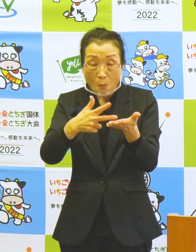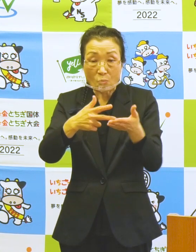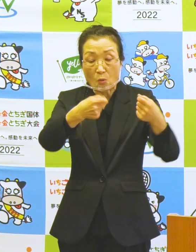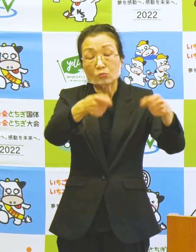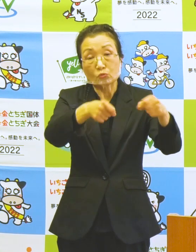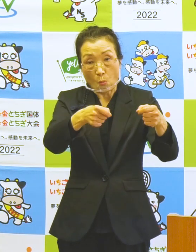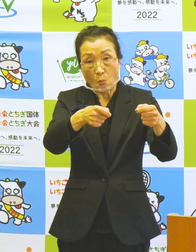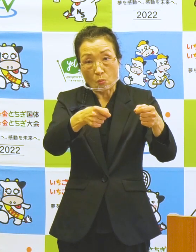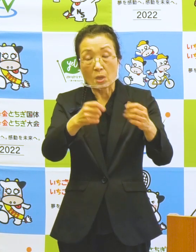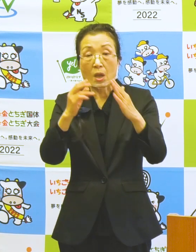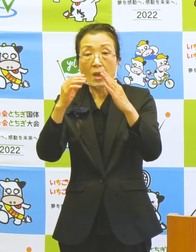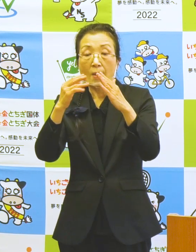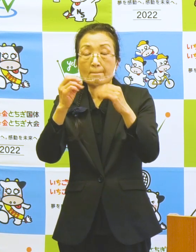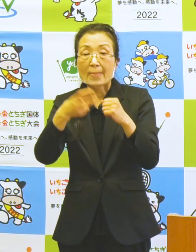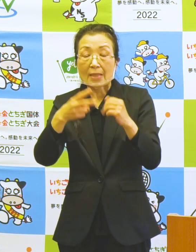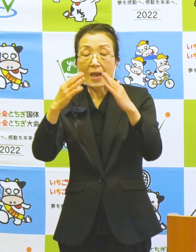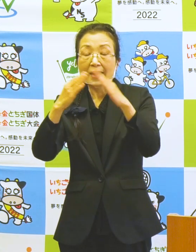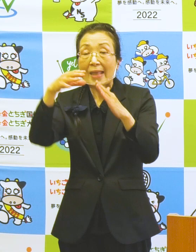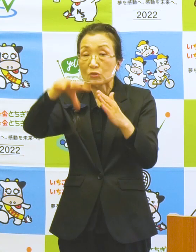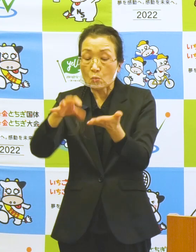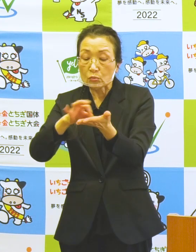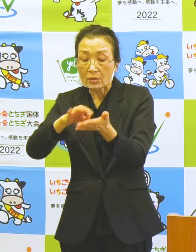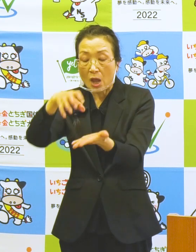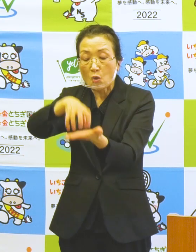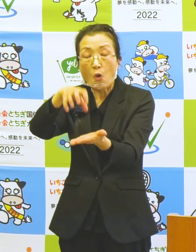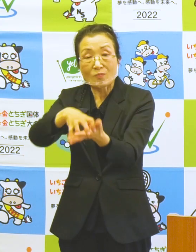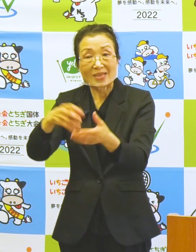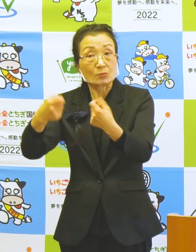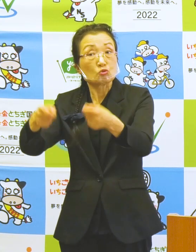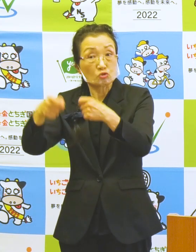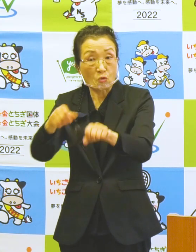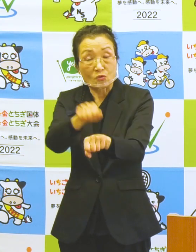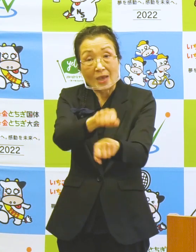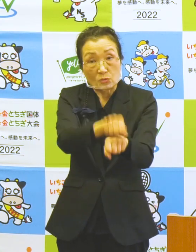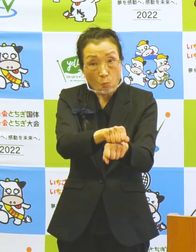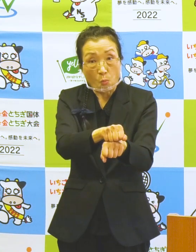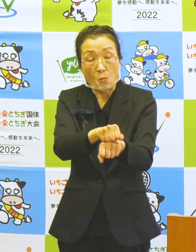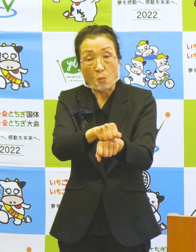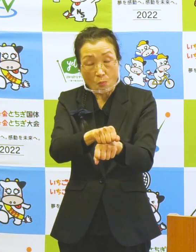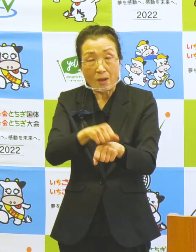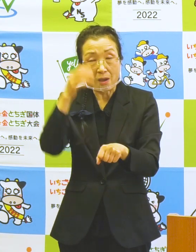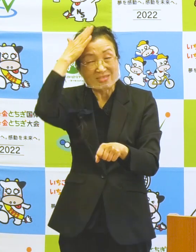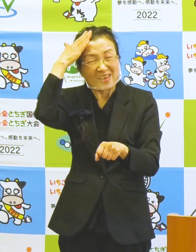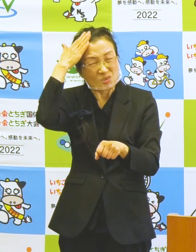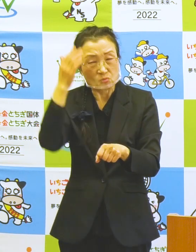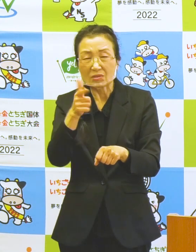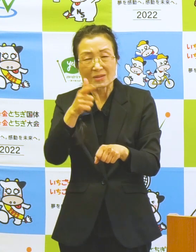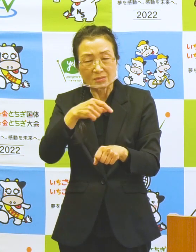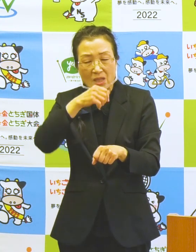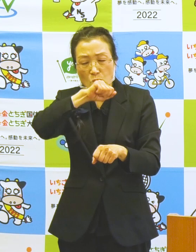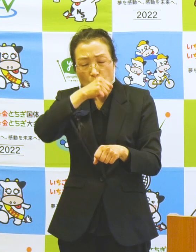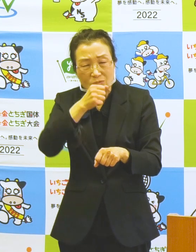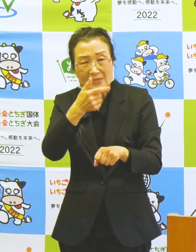会場で使用するゴミ袋の原料を植物由来と再生プラスチック由来のものを使用します